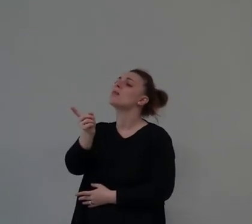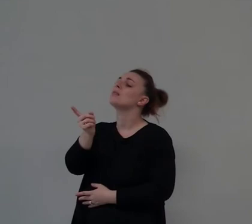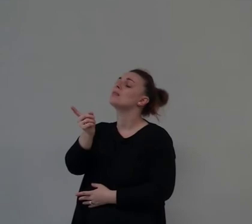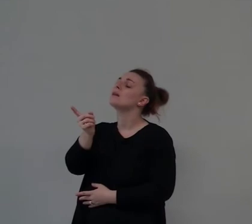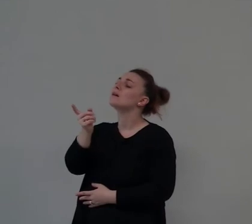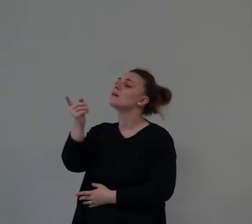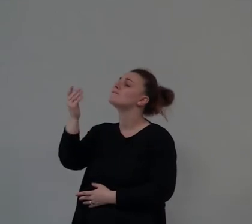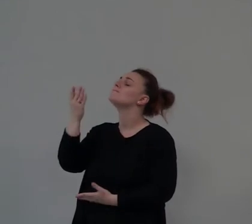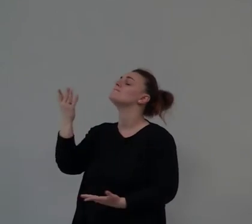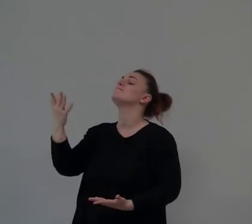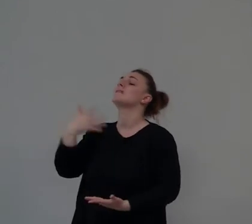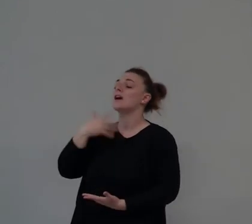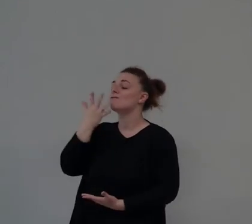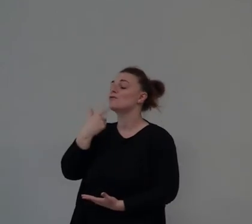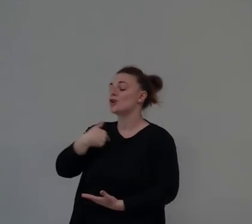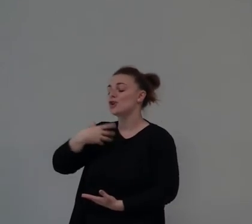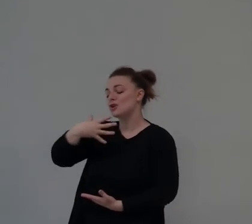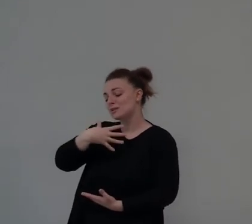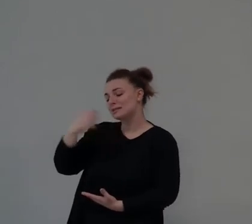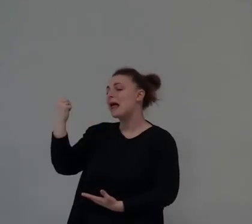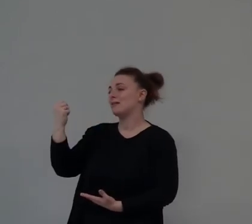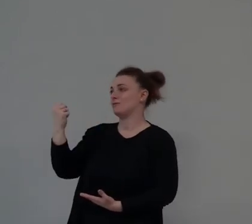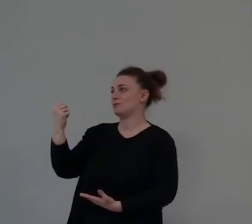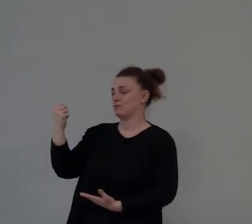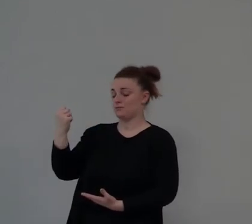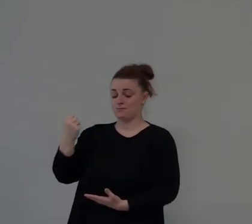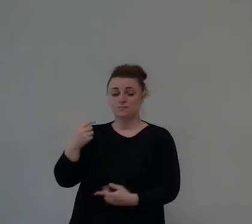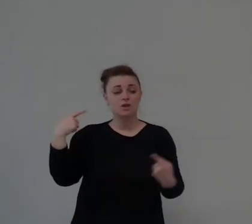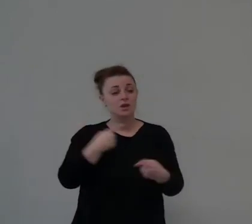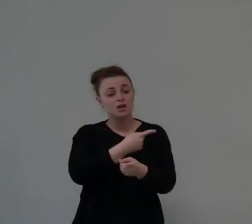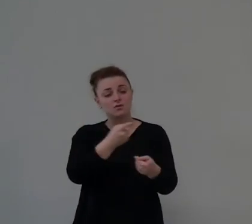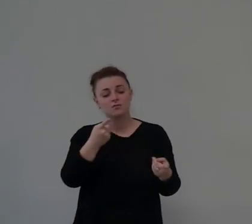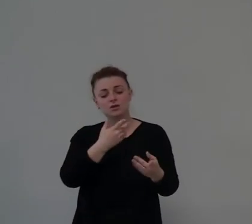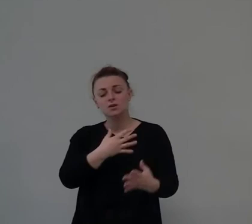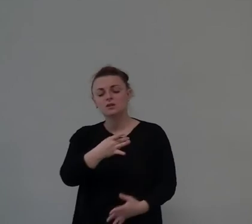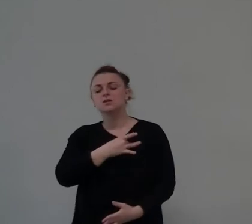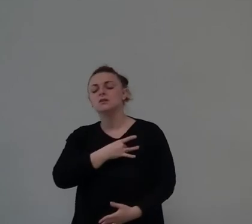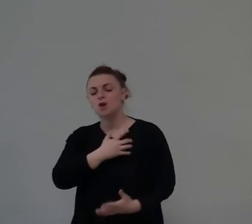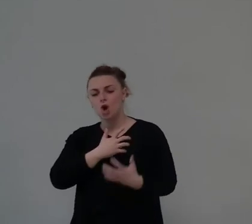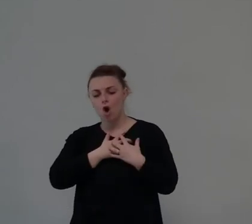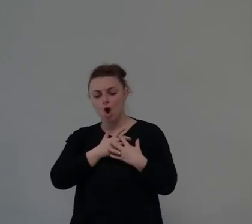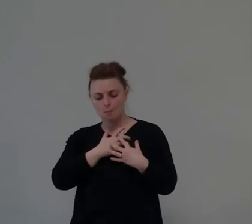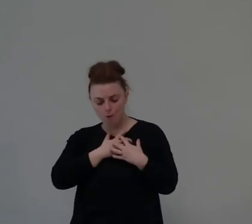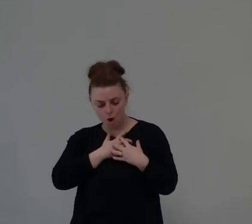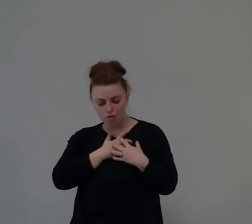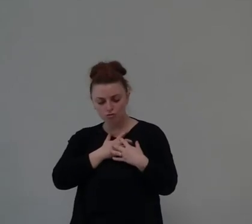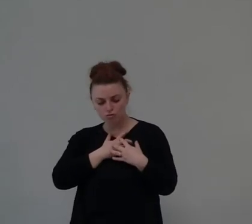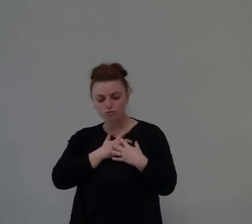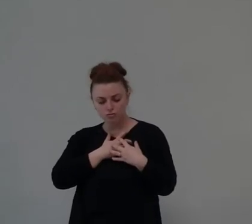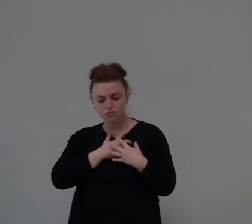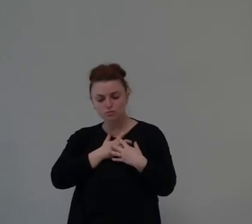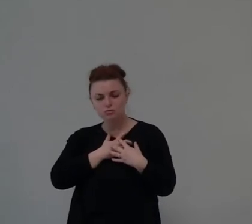sei stata colpita da quello che il Signore mi ha messo in cuore di dire, ma prega